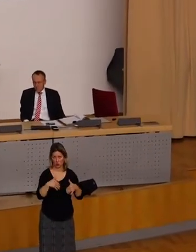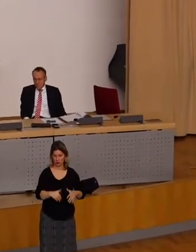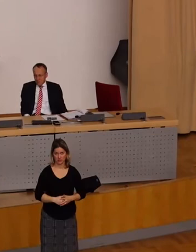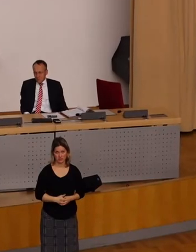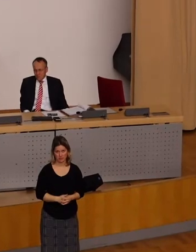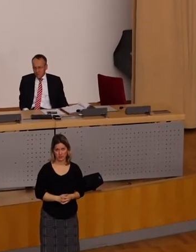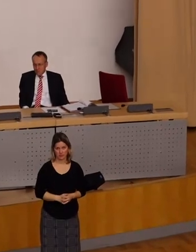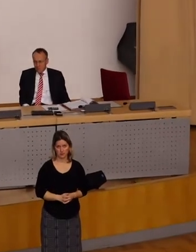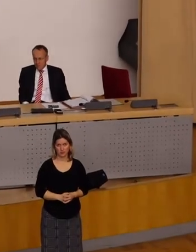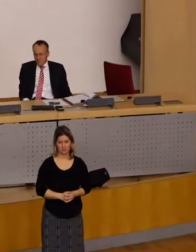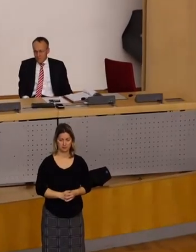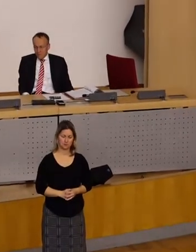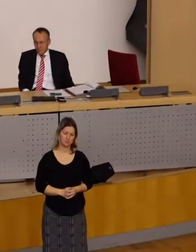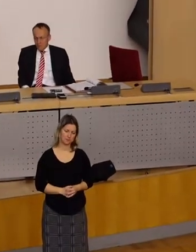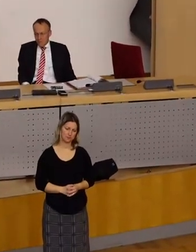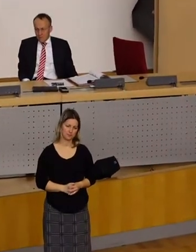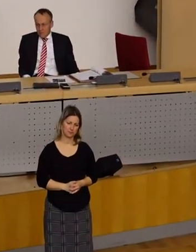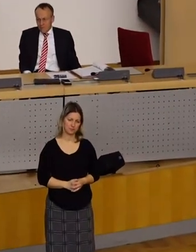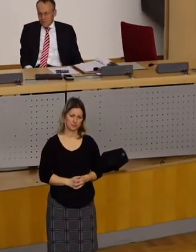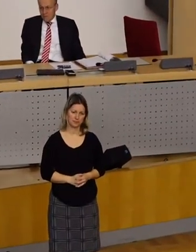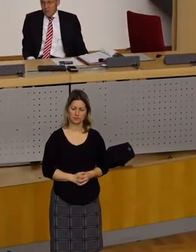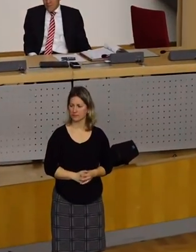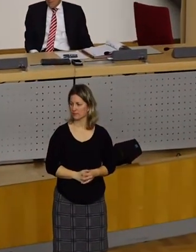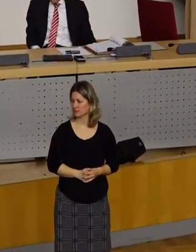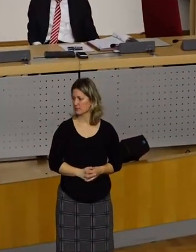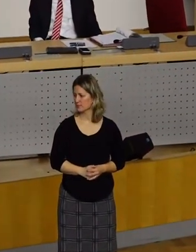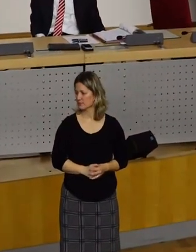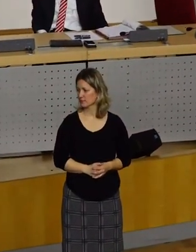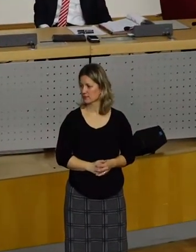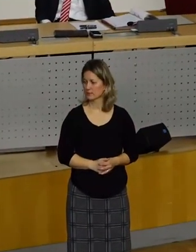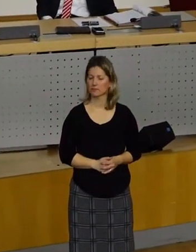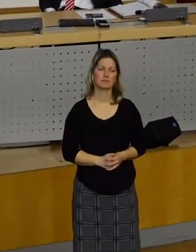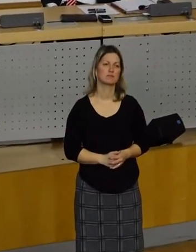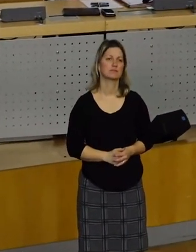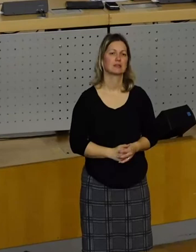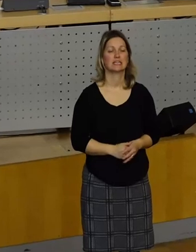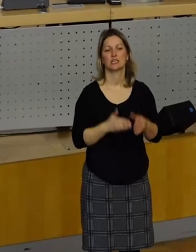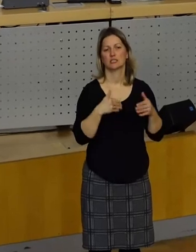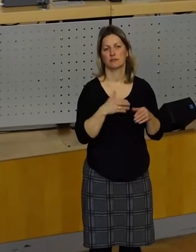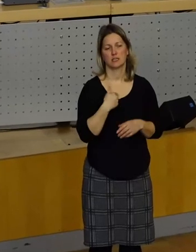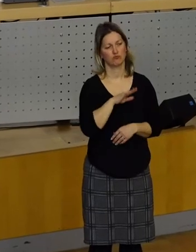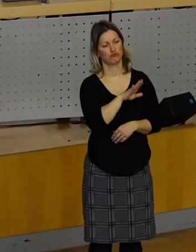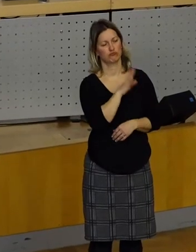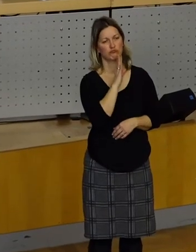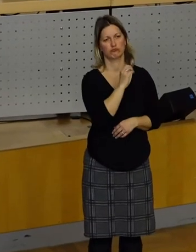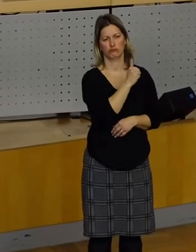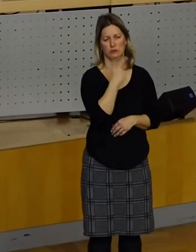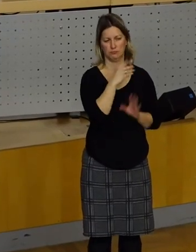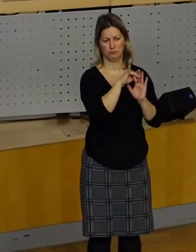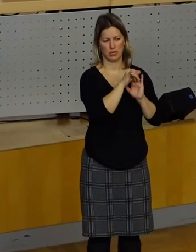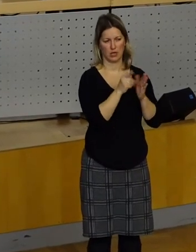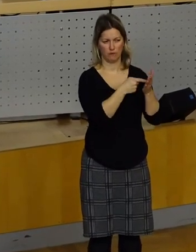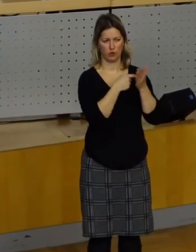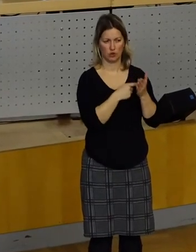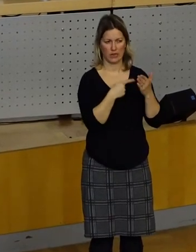ja es wurden uns auch wurde uns ein projekt vorgestellt wurde ein bisschen skeptisch sind ist